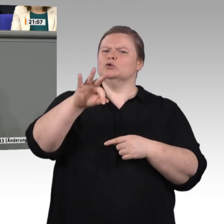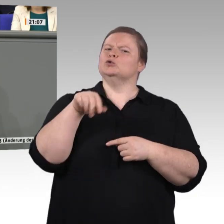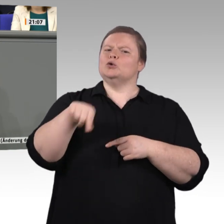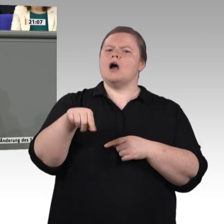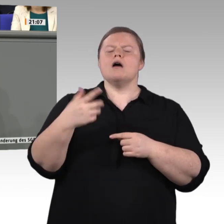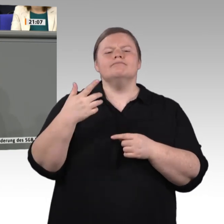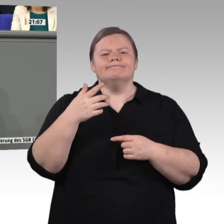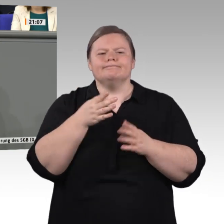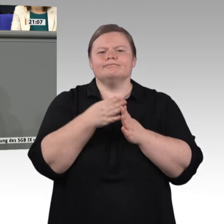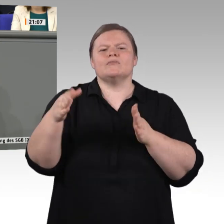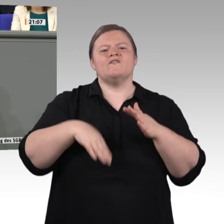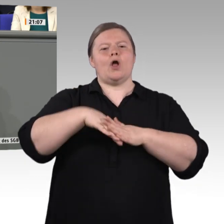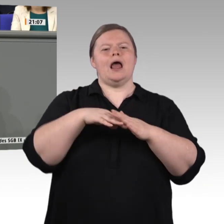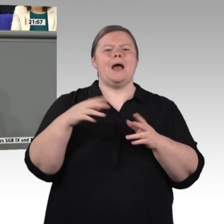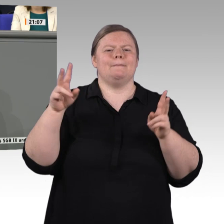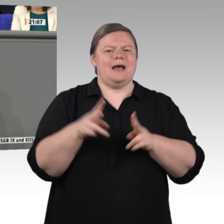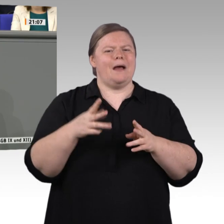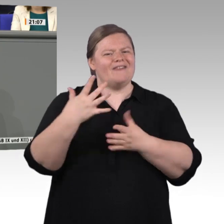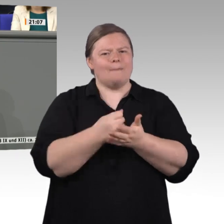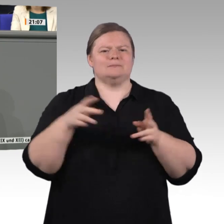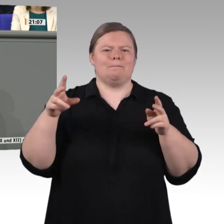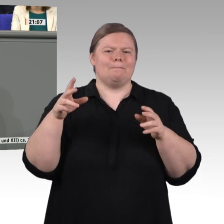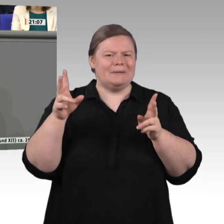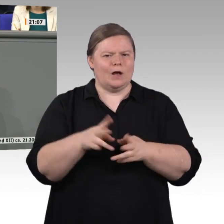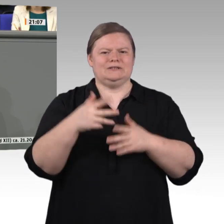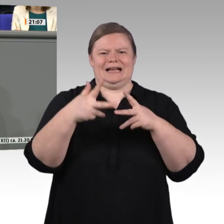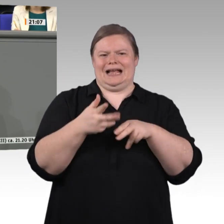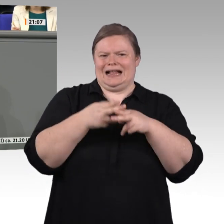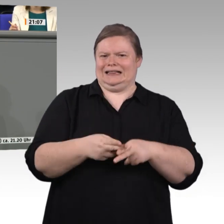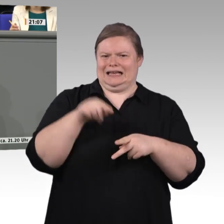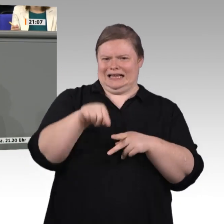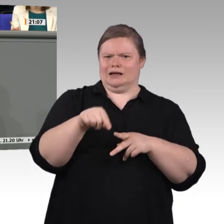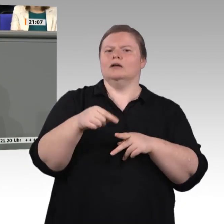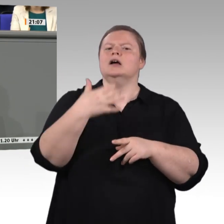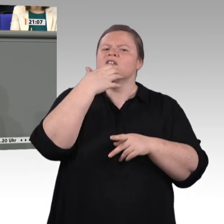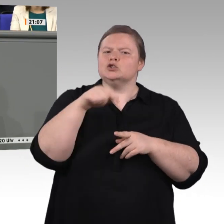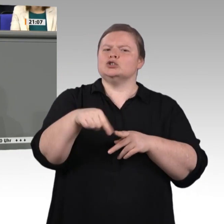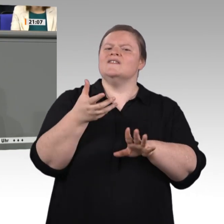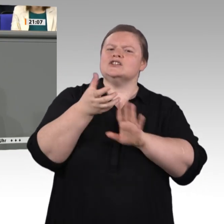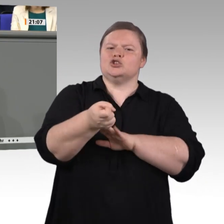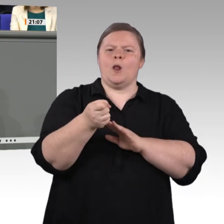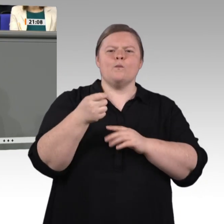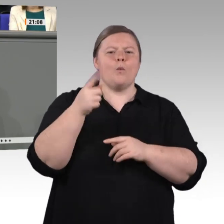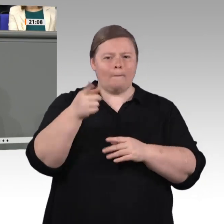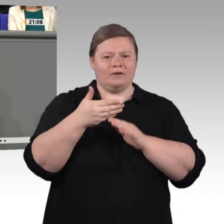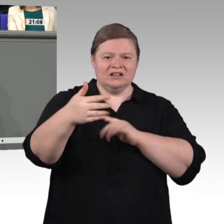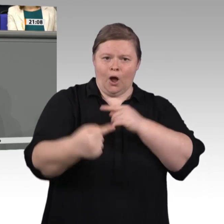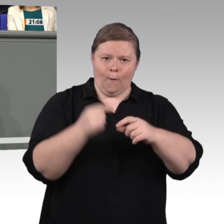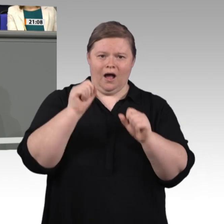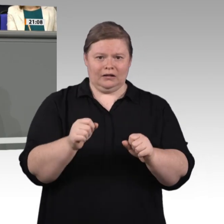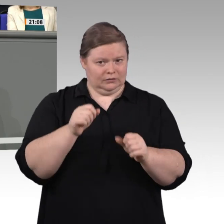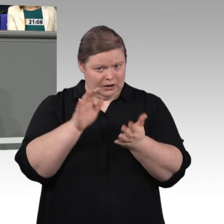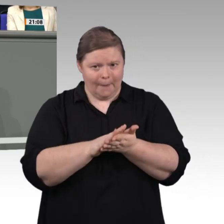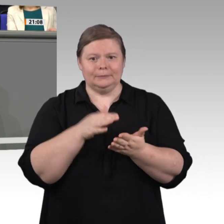Ihrer Zustimmung allerdings nicht aufhören, tätig zu sein mit dem schon im parlamentarischen